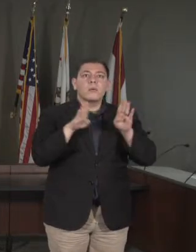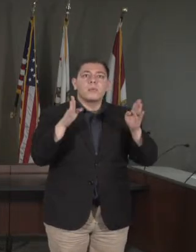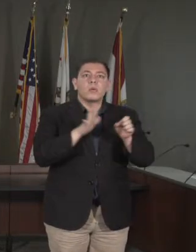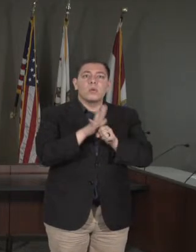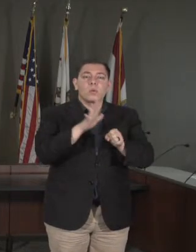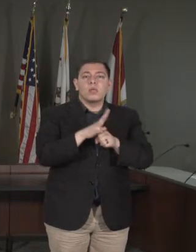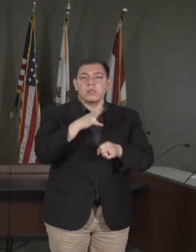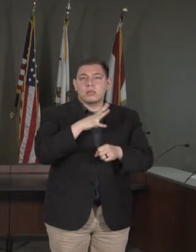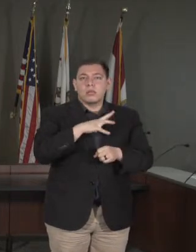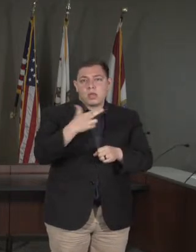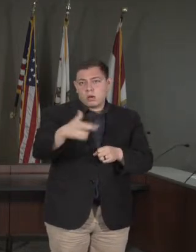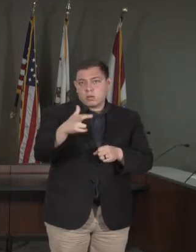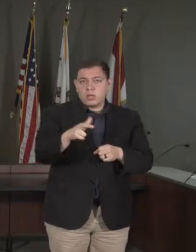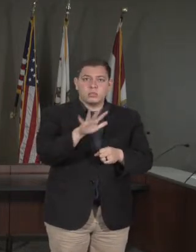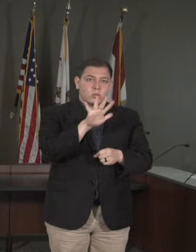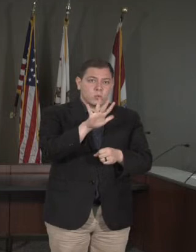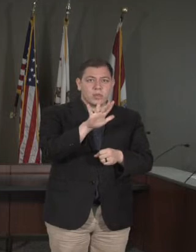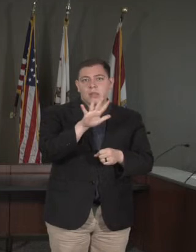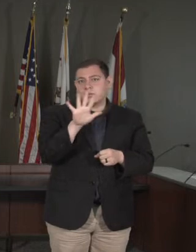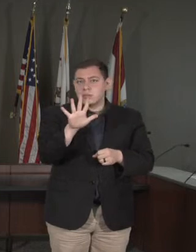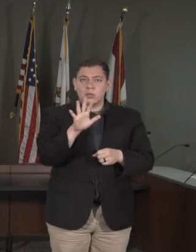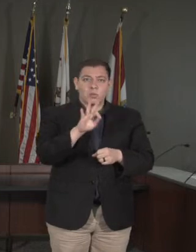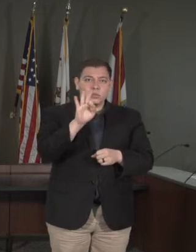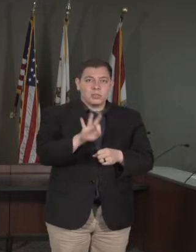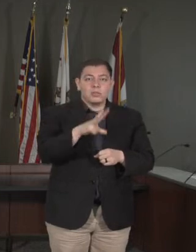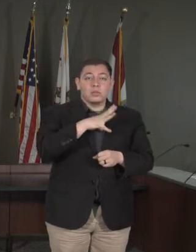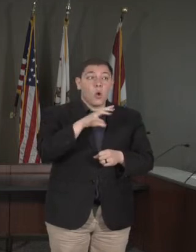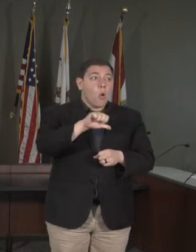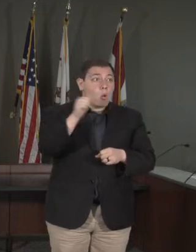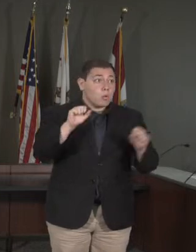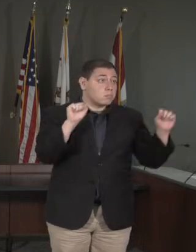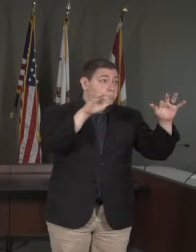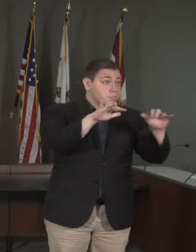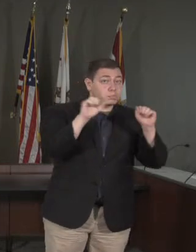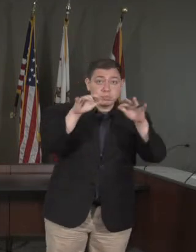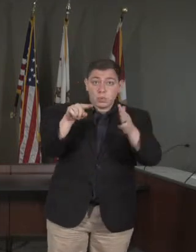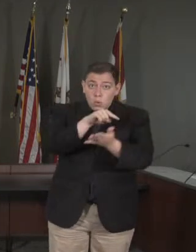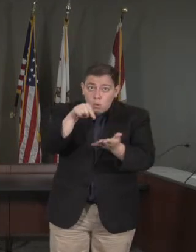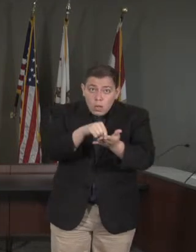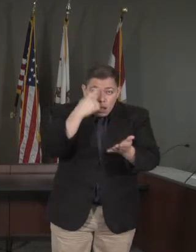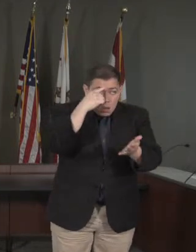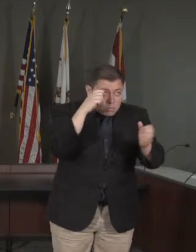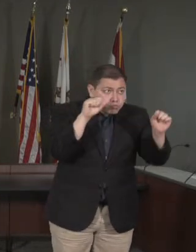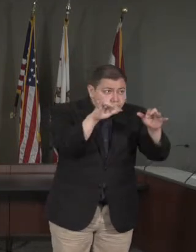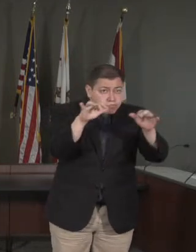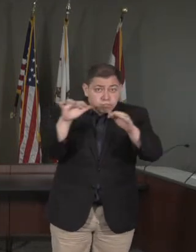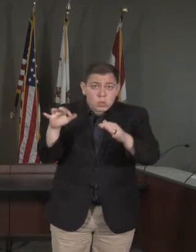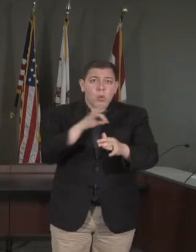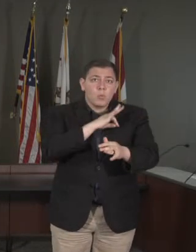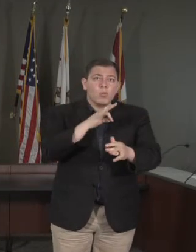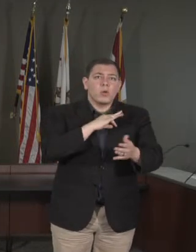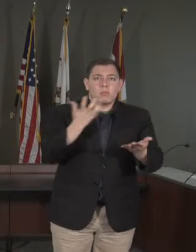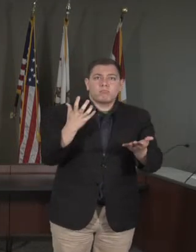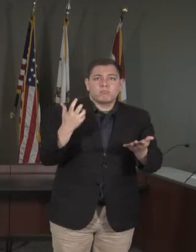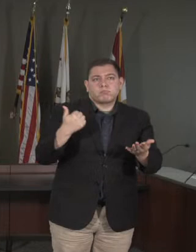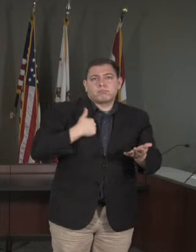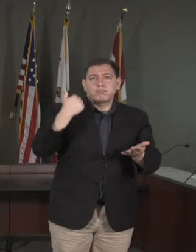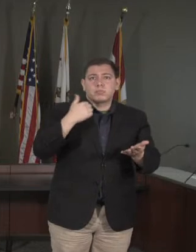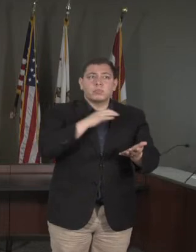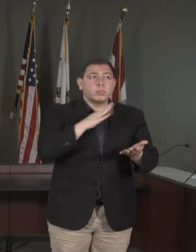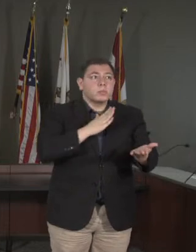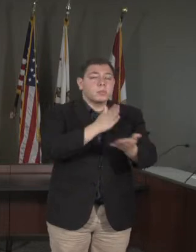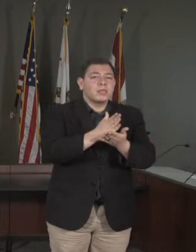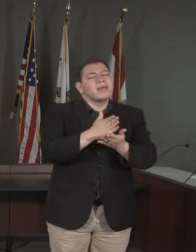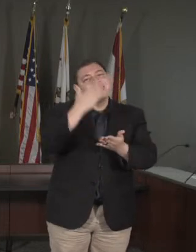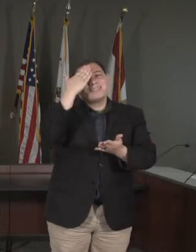25 a 50%, más eventos y otras oportunidades, pero lo importante es que el 15 de junio ya se acerca,